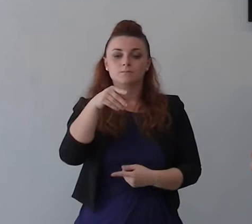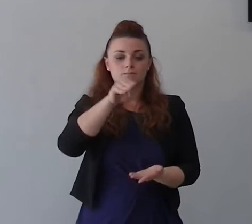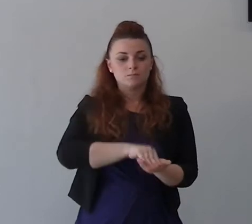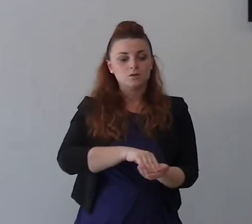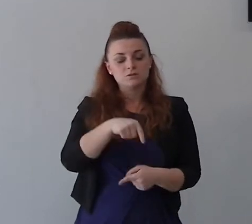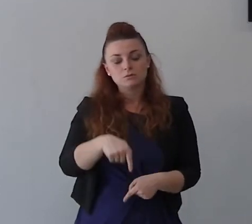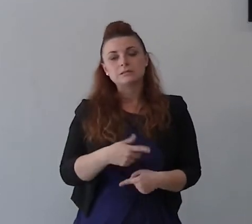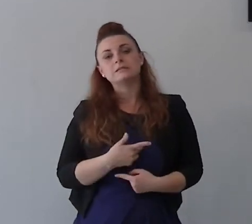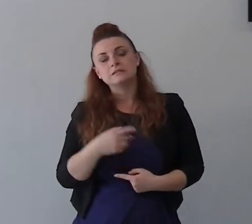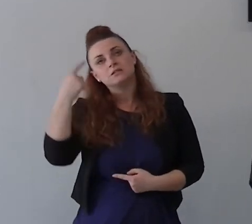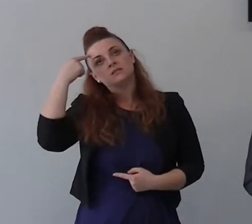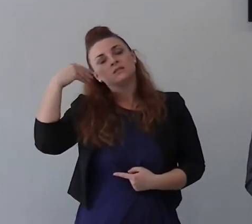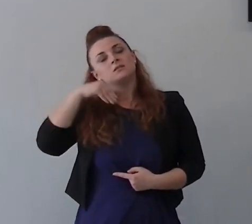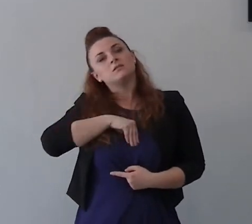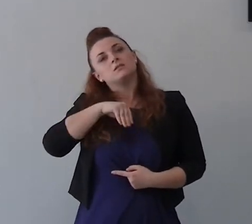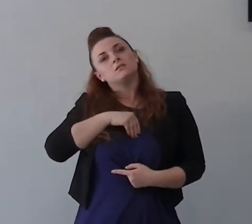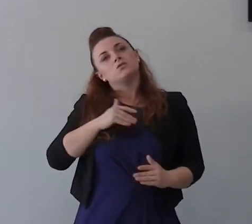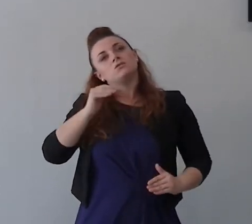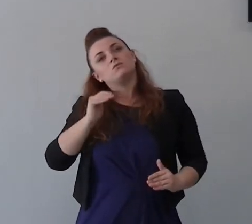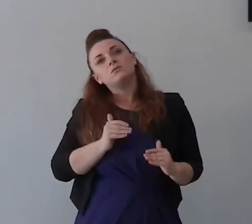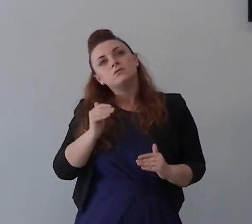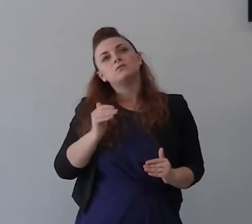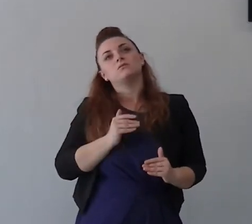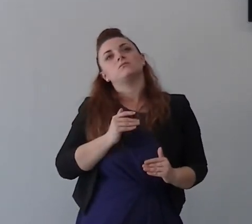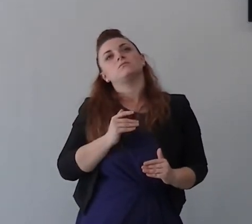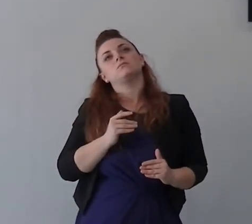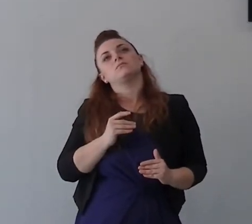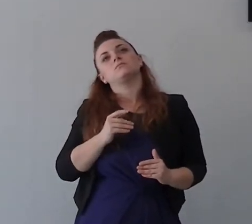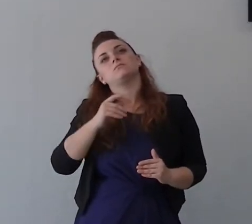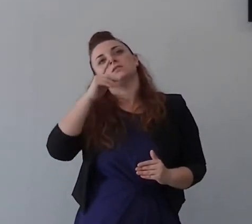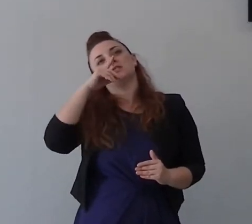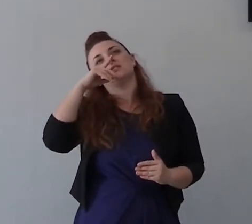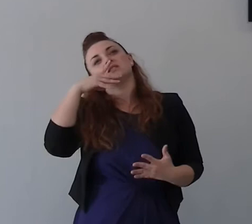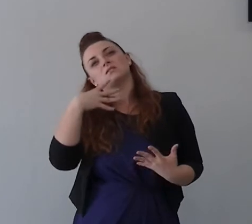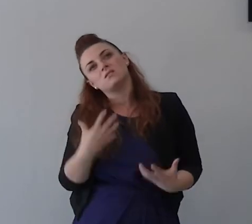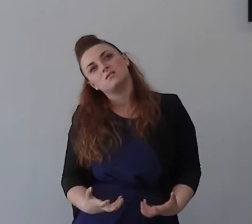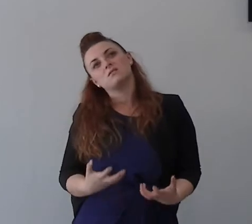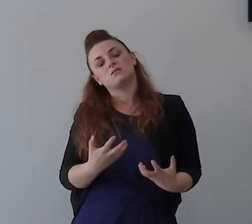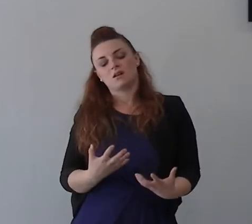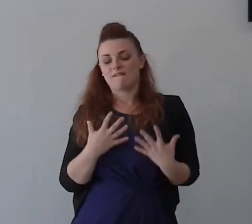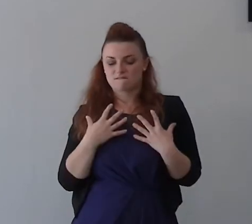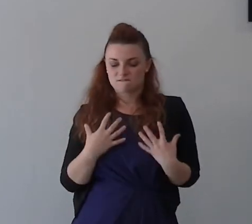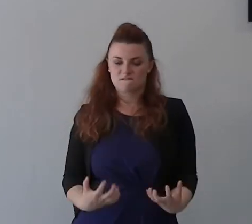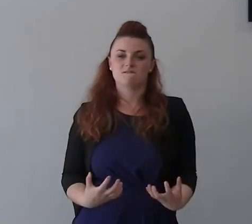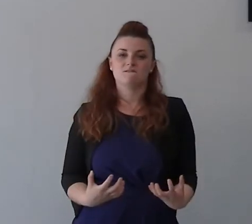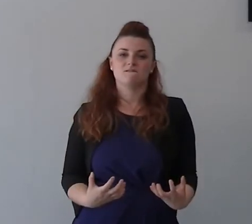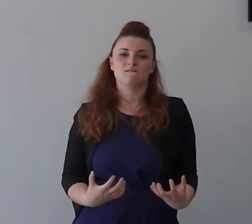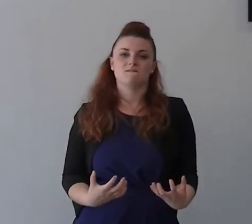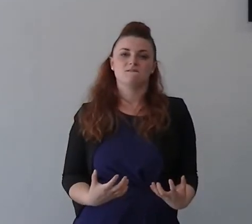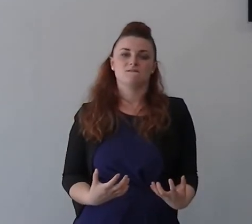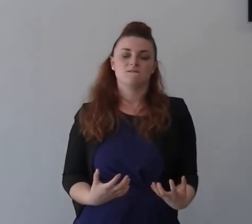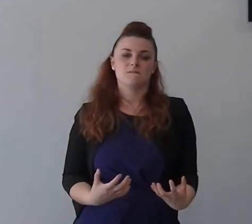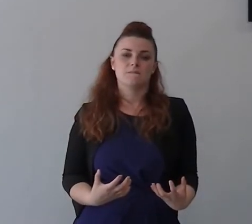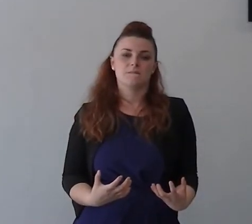carico di delusione, col tuo carico di speranze fallite, e non vuoi avere altre delusioni e